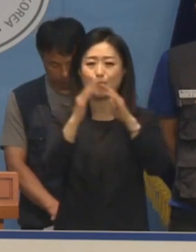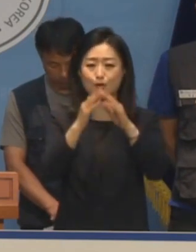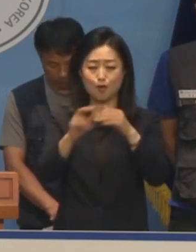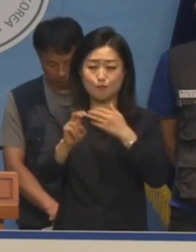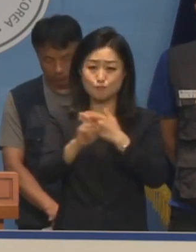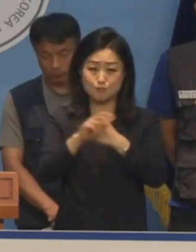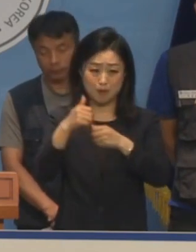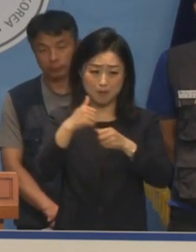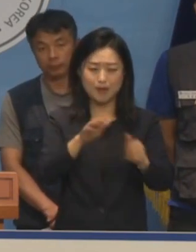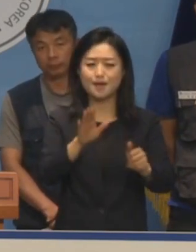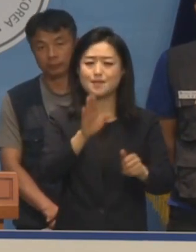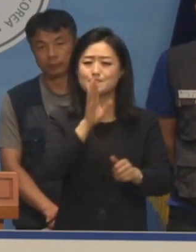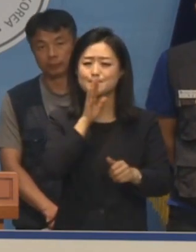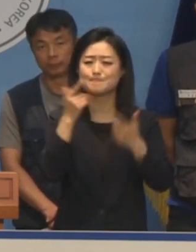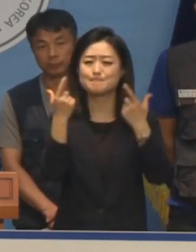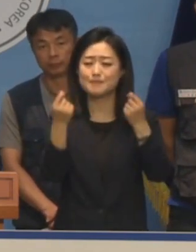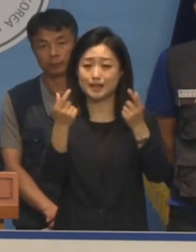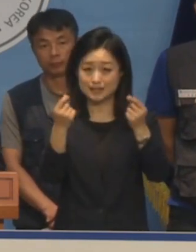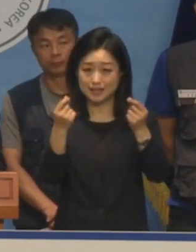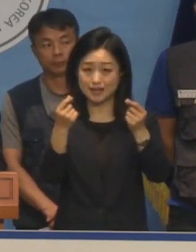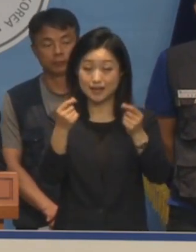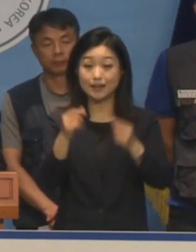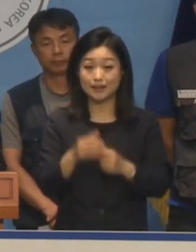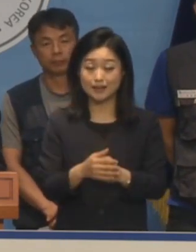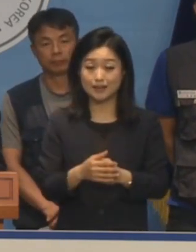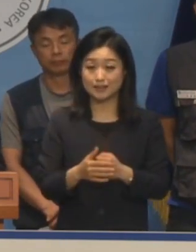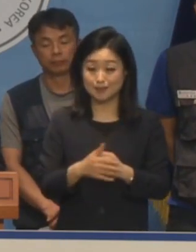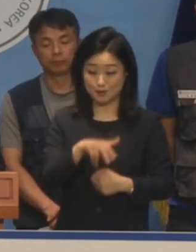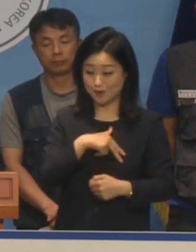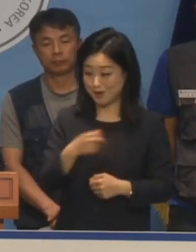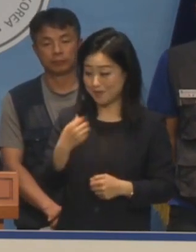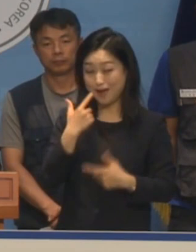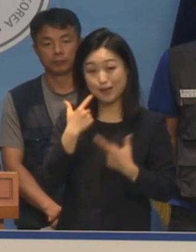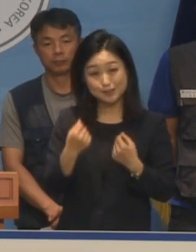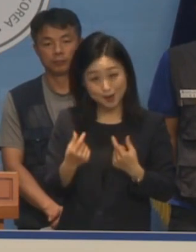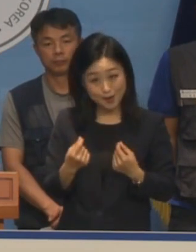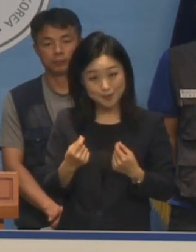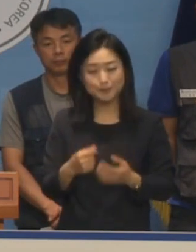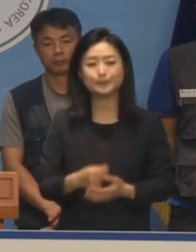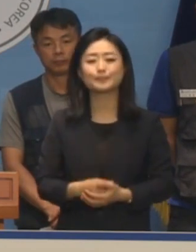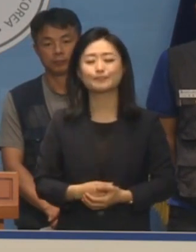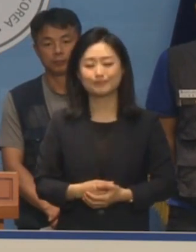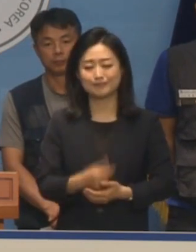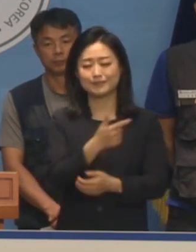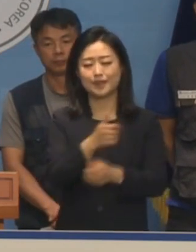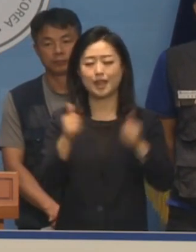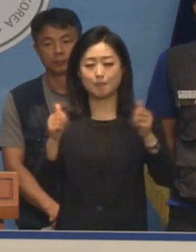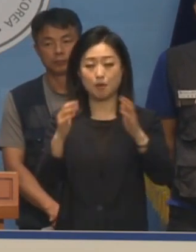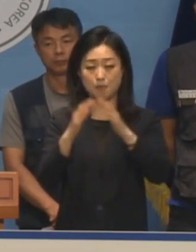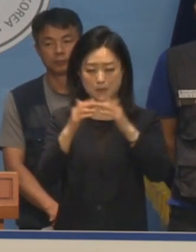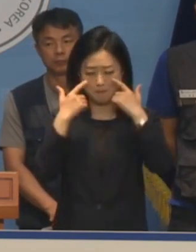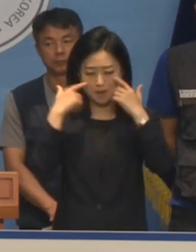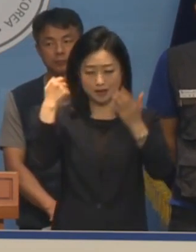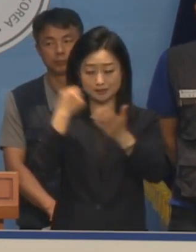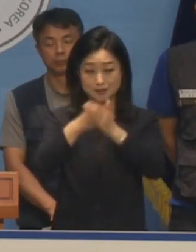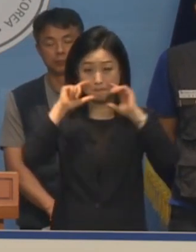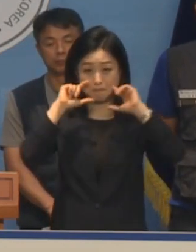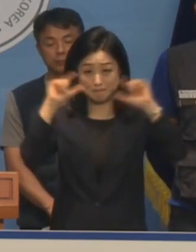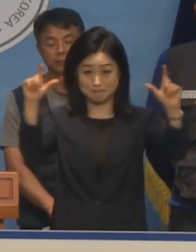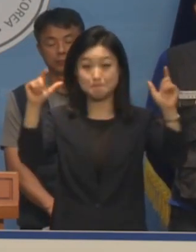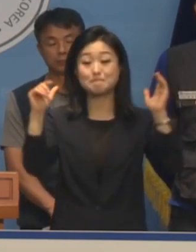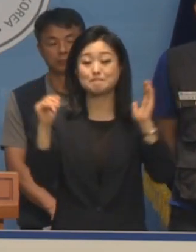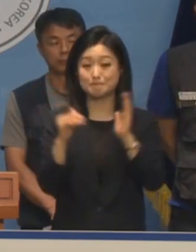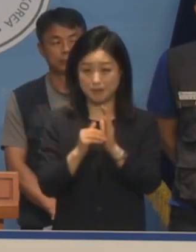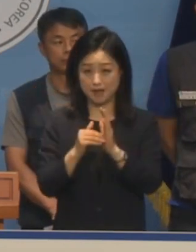파견을 확인받았습니다 이미 두 의원님이 말씀하셨듯이 명백하게 대법원에서 확정 판결을 받은